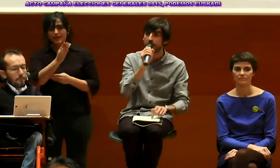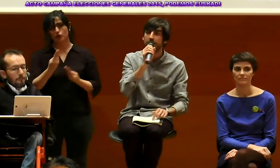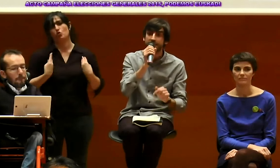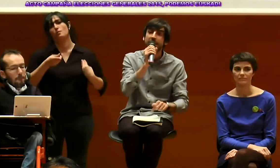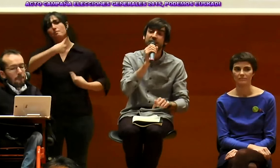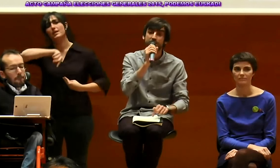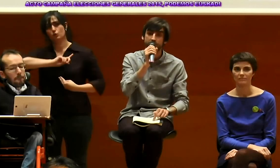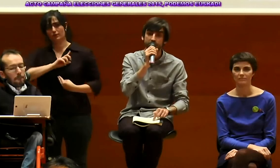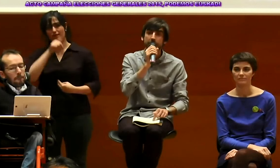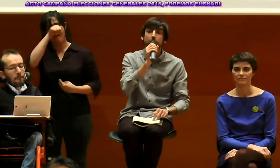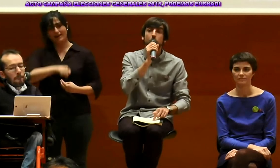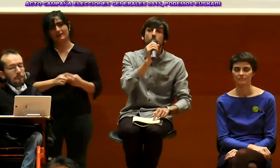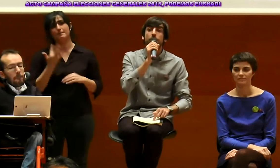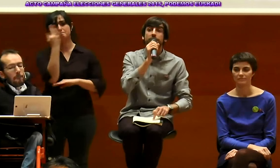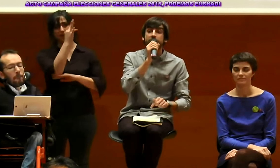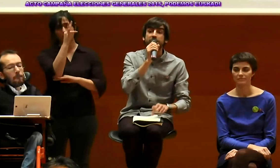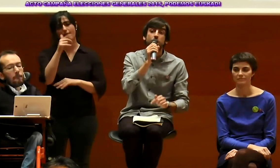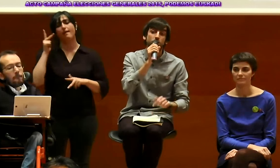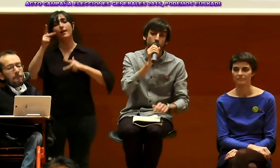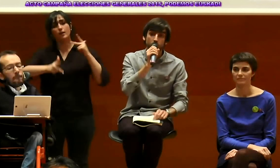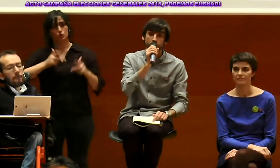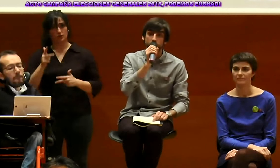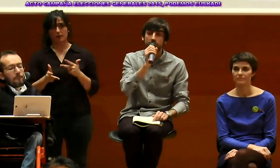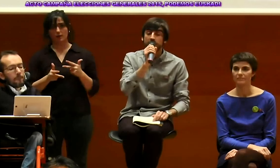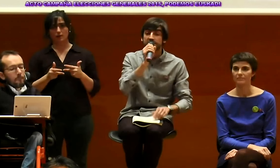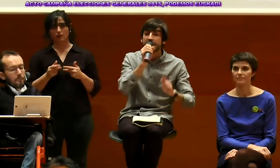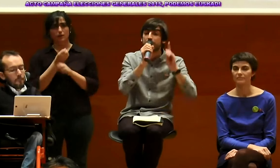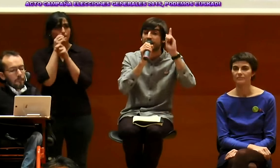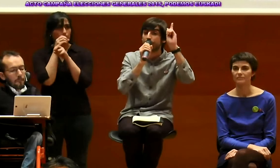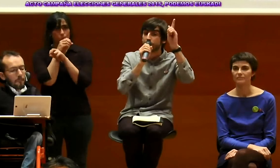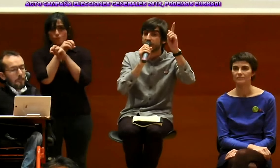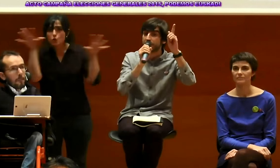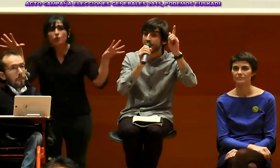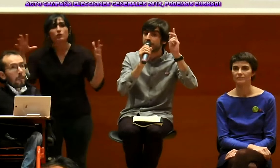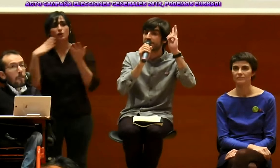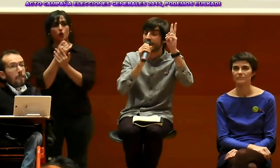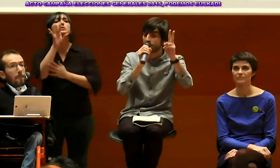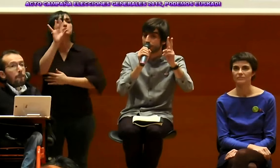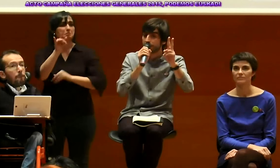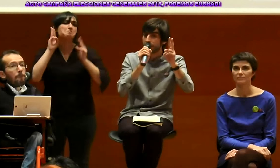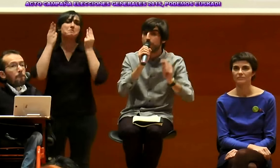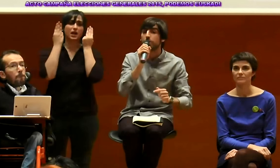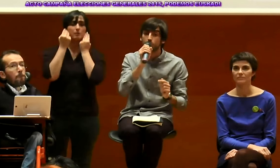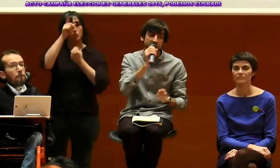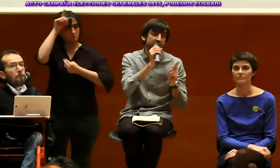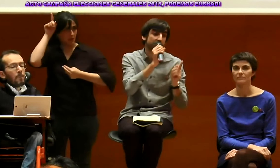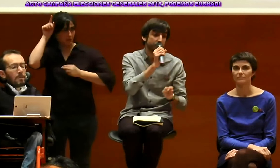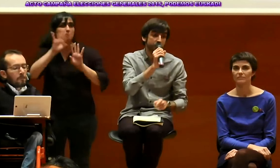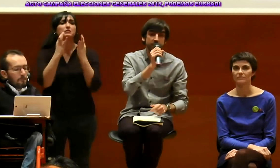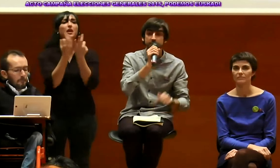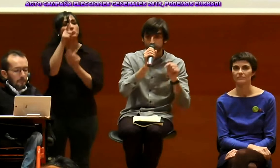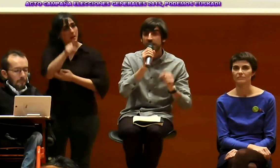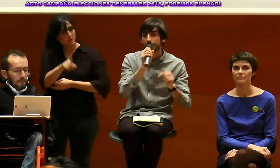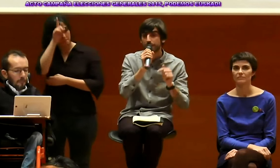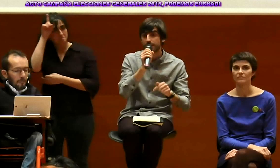Euskadi, directamente. Decídselo a todo el mundo. Sí, el Parlamento está en Madrid y el Senado también, pero muchas de las